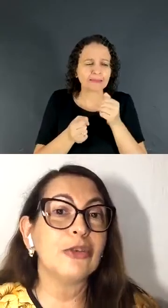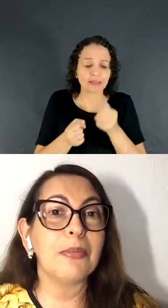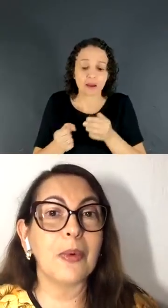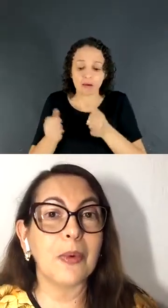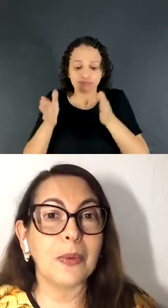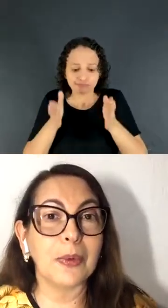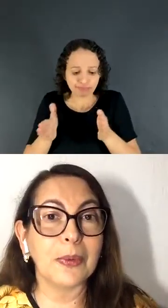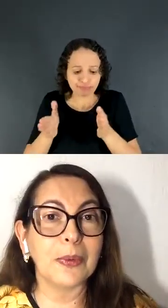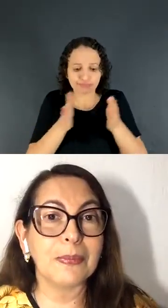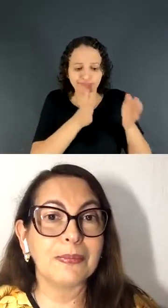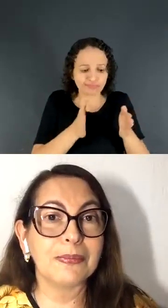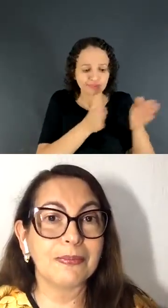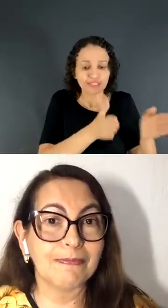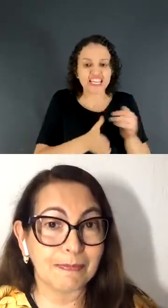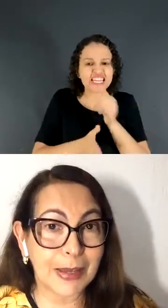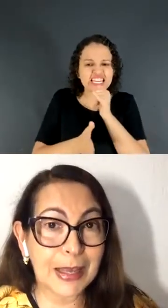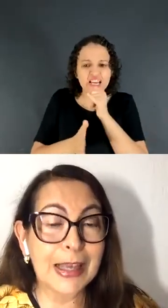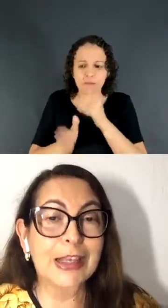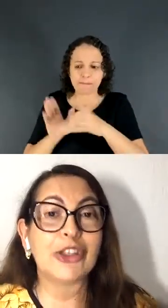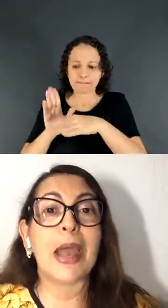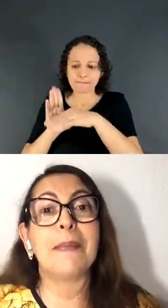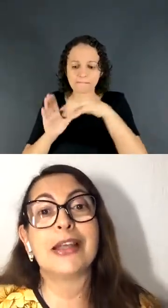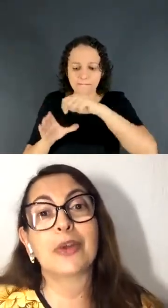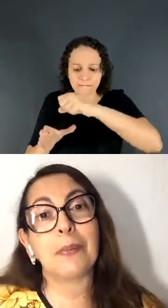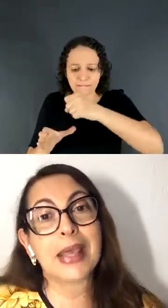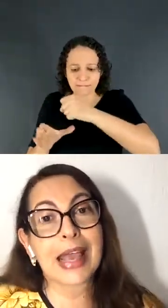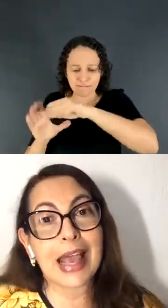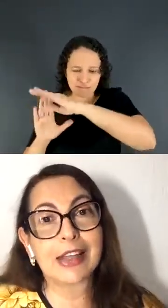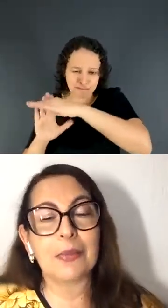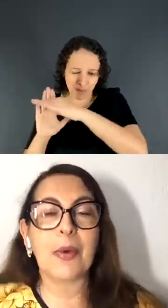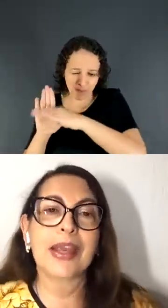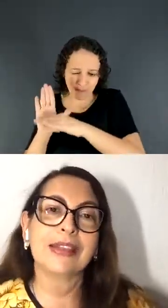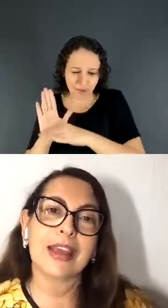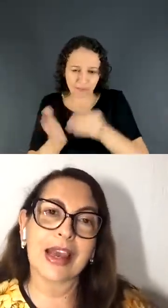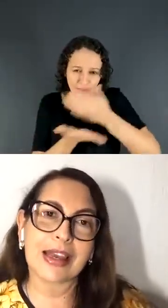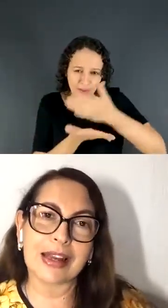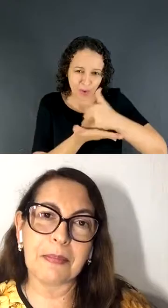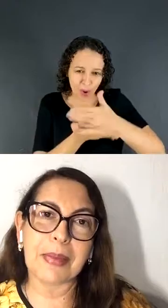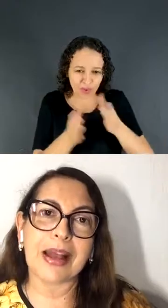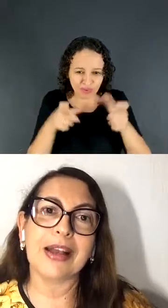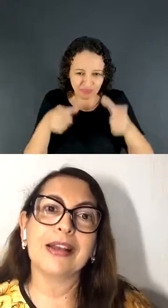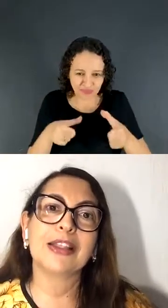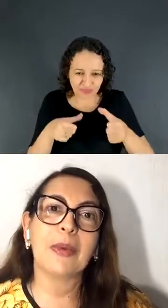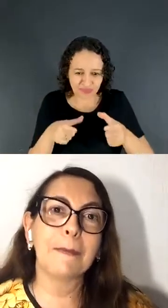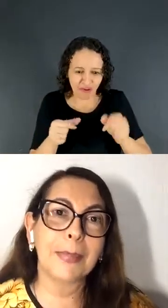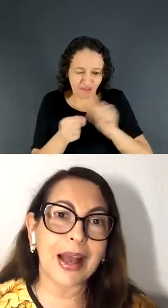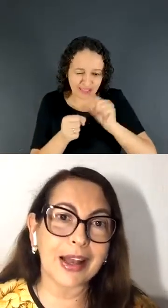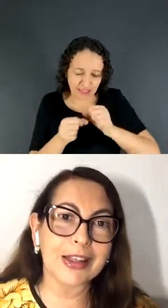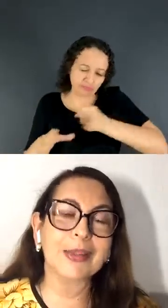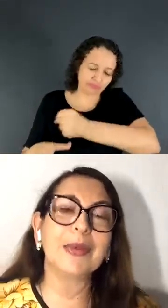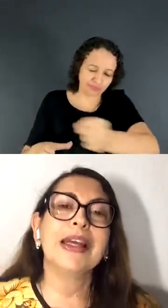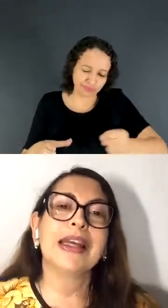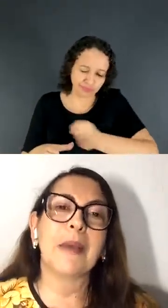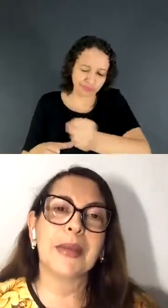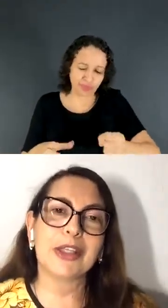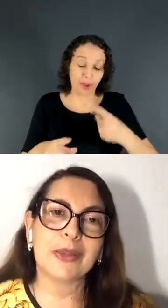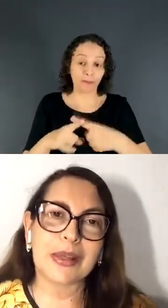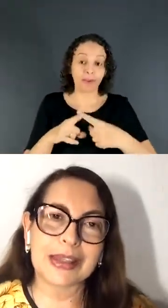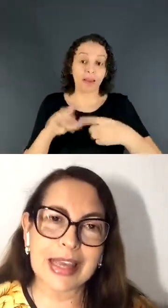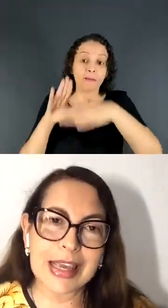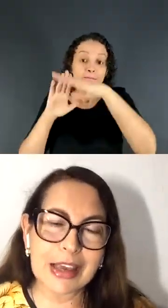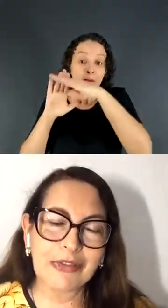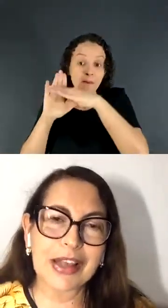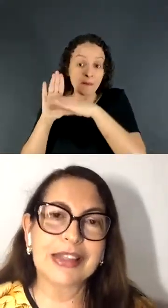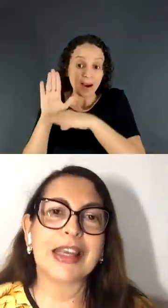receita de bolo, né? Já é mais complicado, porque tem aquele passo a passo que a